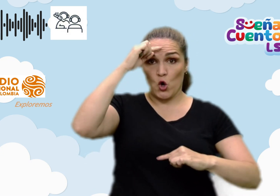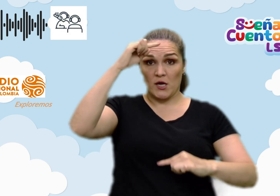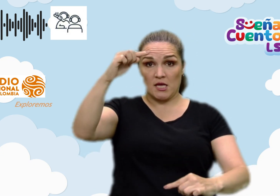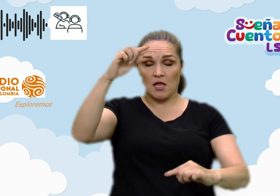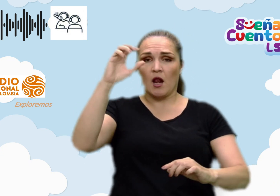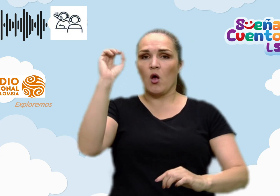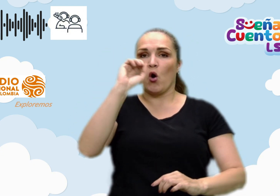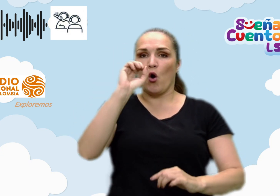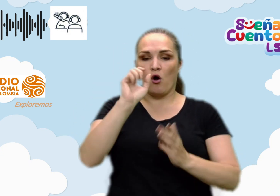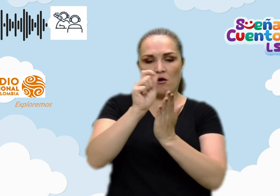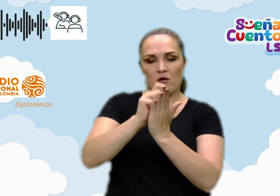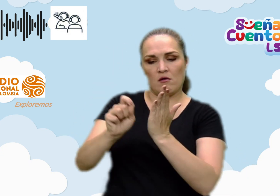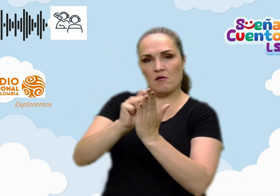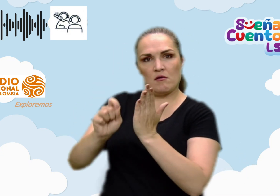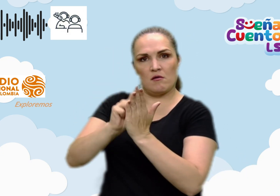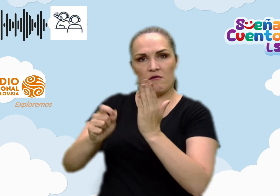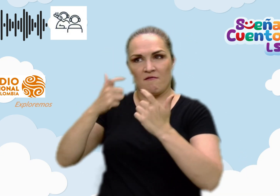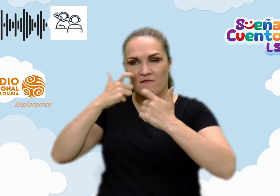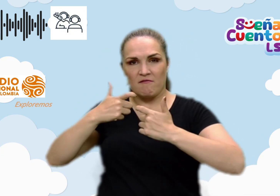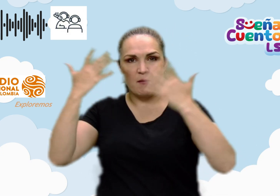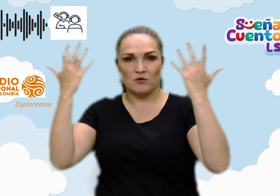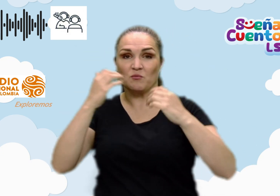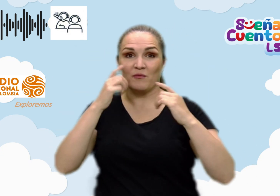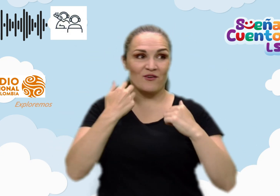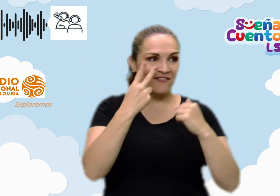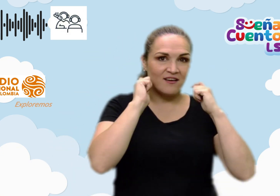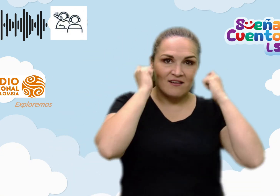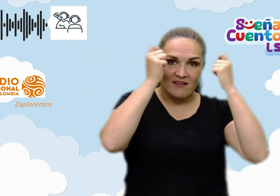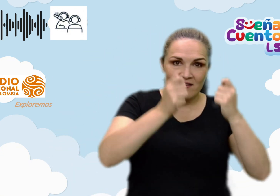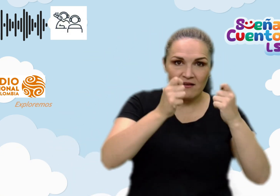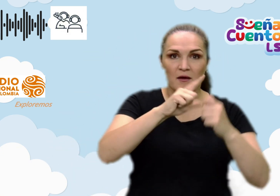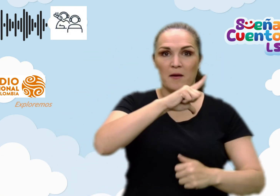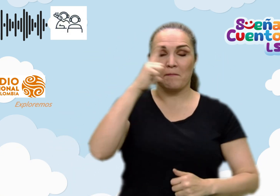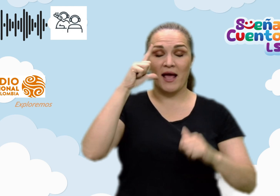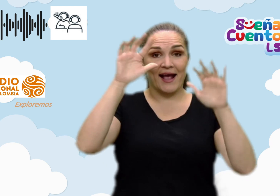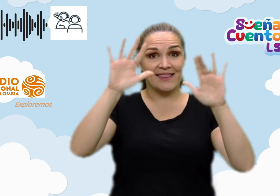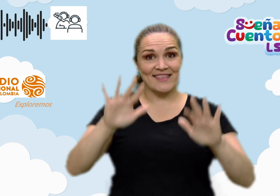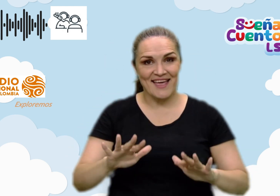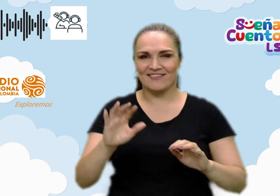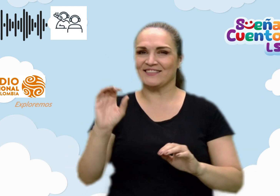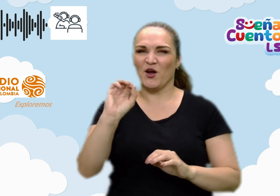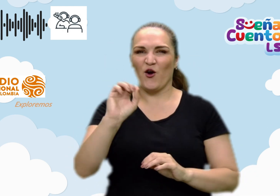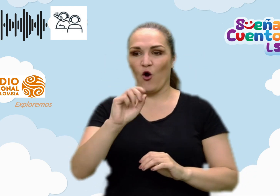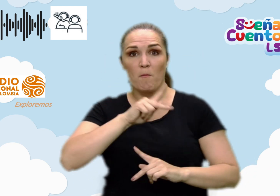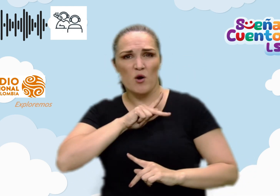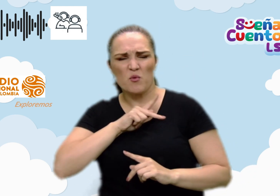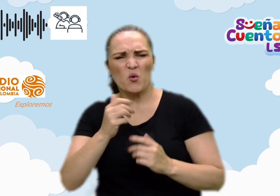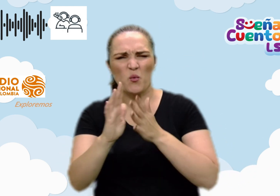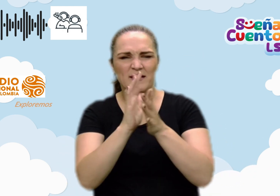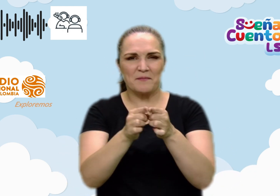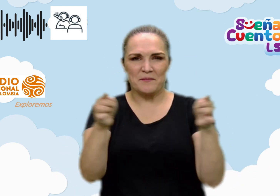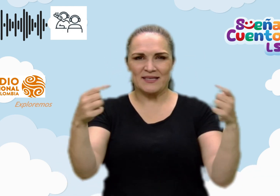cuentos originales, cuentos ya escritos, cuentos famosos como La Caperucita, Blancanieves,